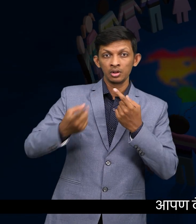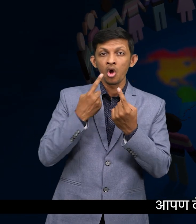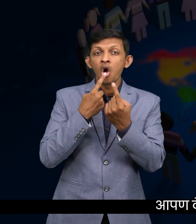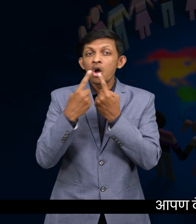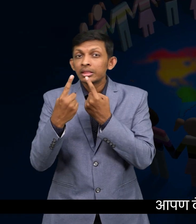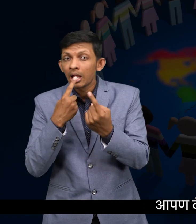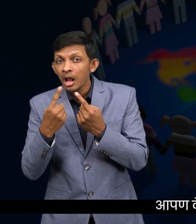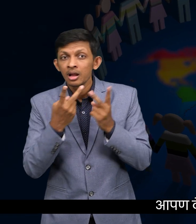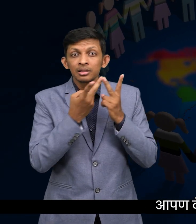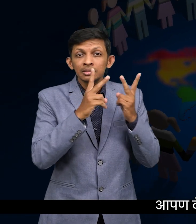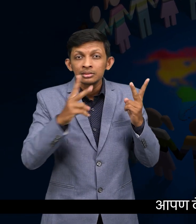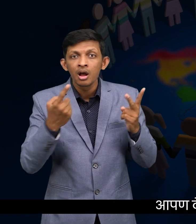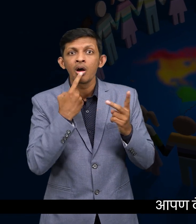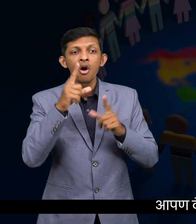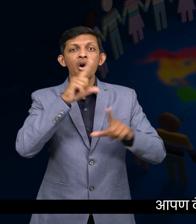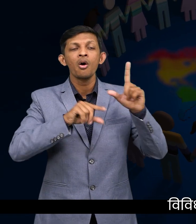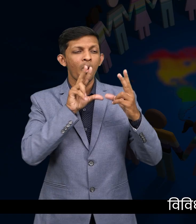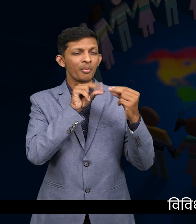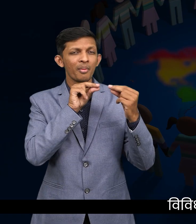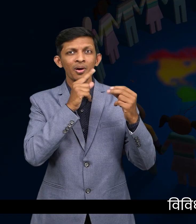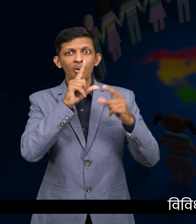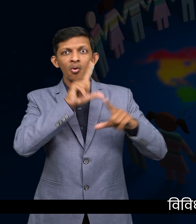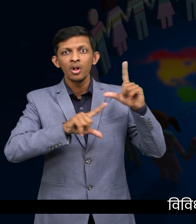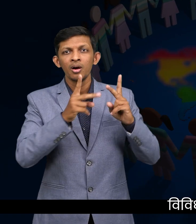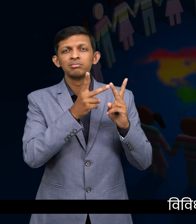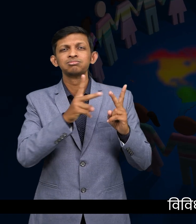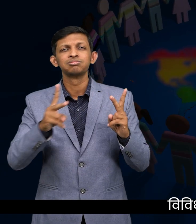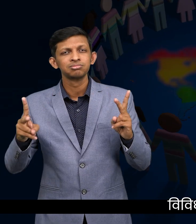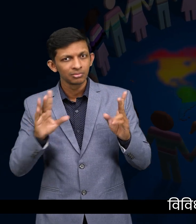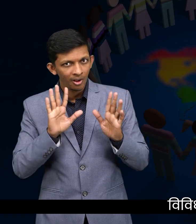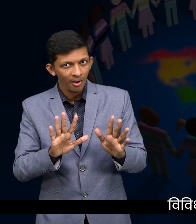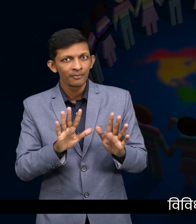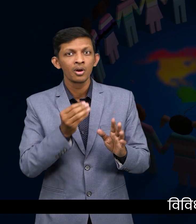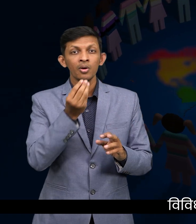आपण वेगवेगळ्या भाषा बोलतो, विविध प्रकारचे अन्न खातो,